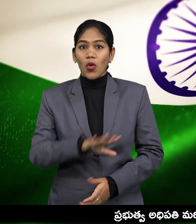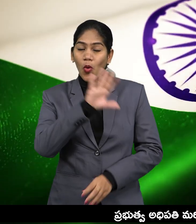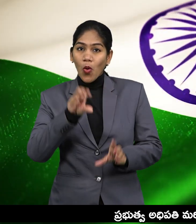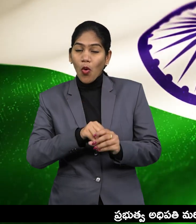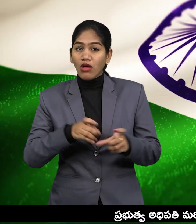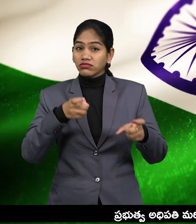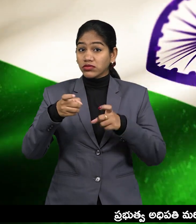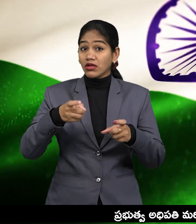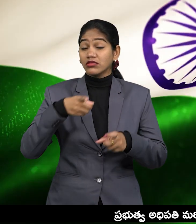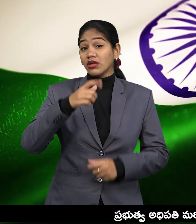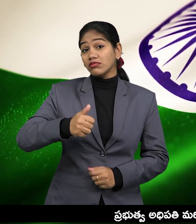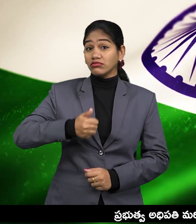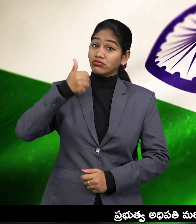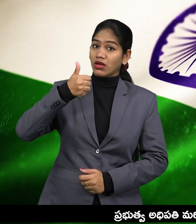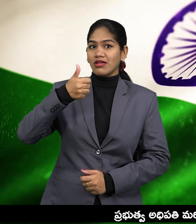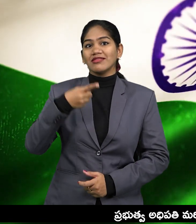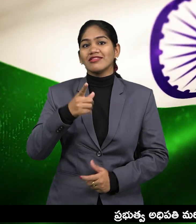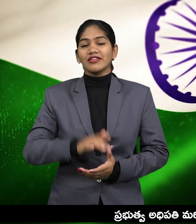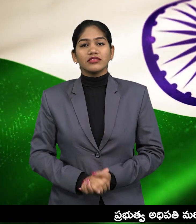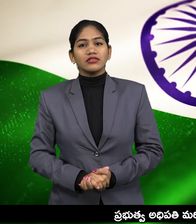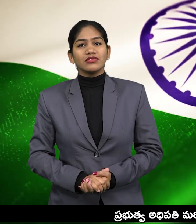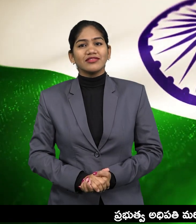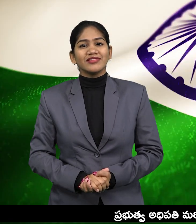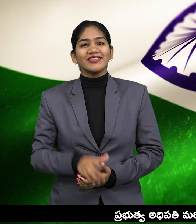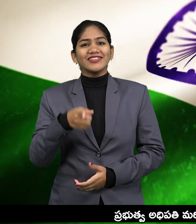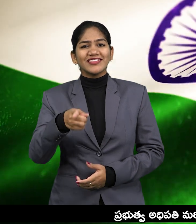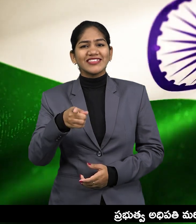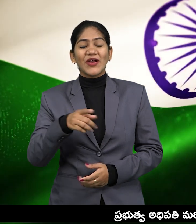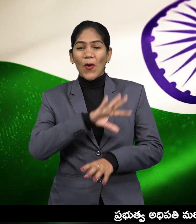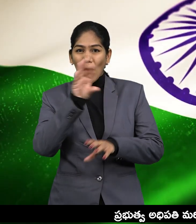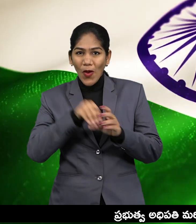ప్రభుత్వ అధిపతి మరియు గణతంత్ర రాజ్యానికి ఎన్నికైన అధిపతి.